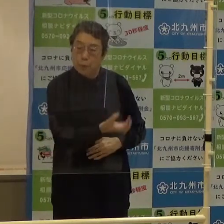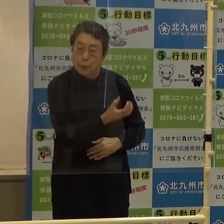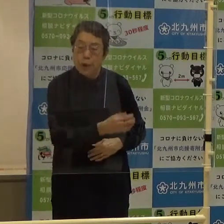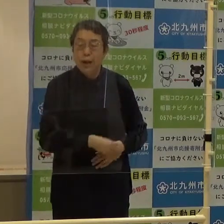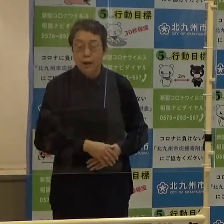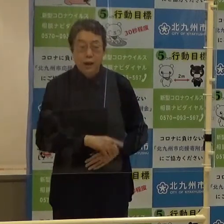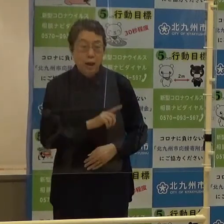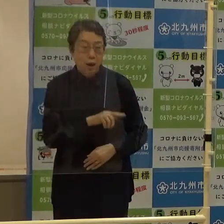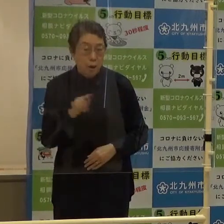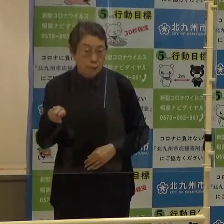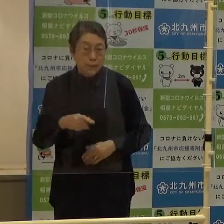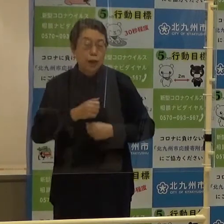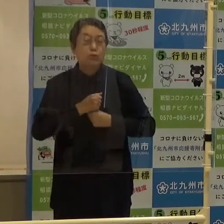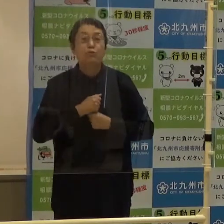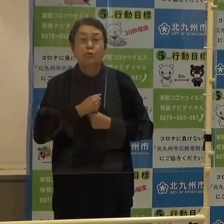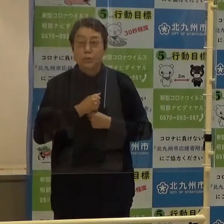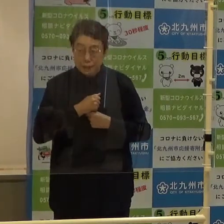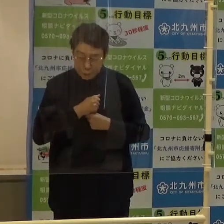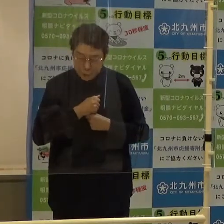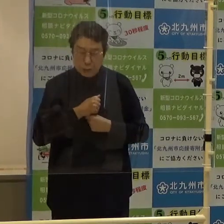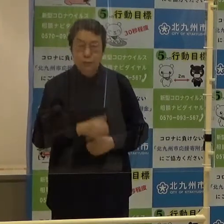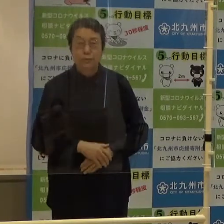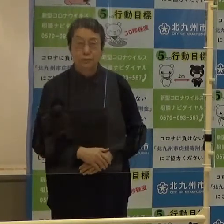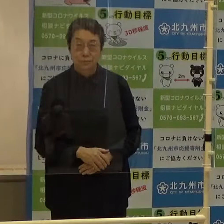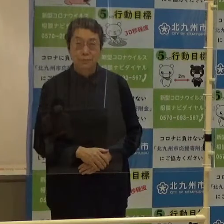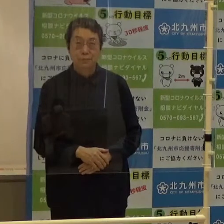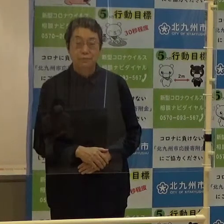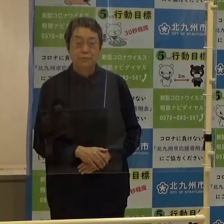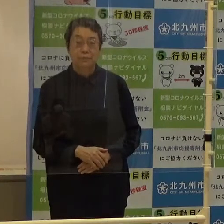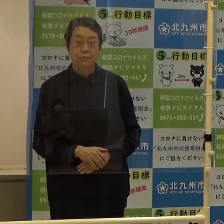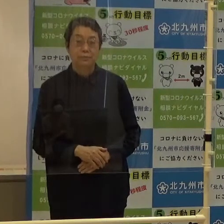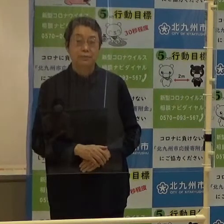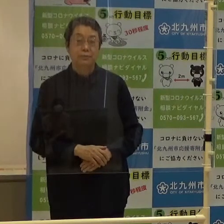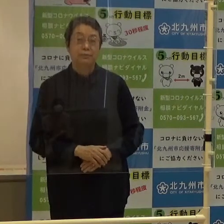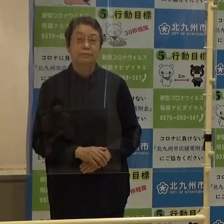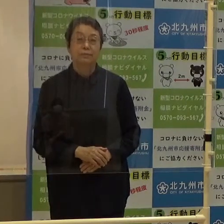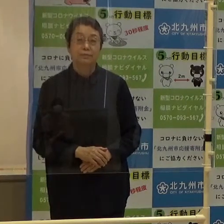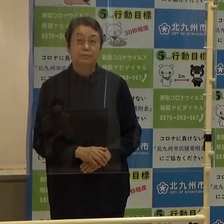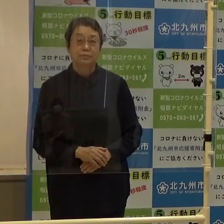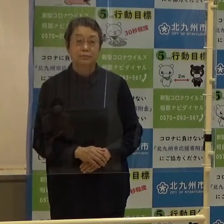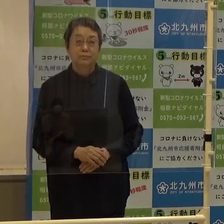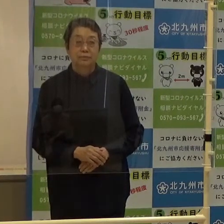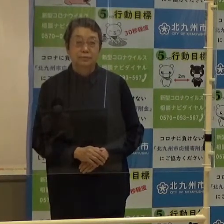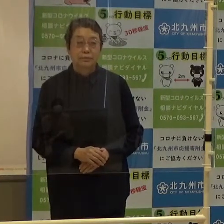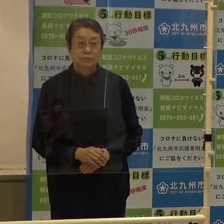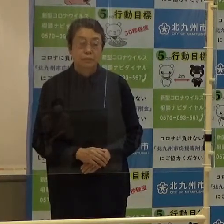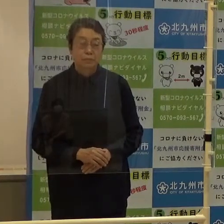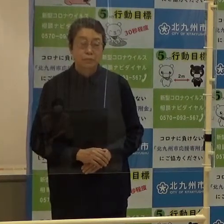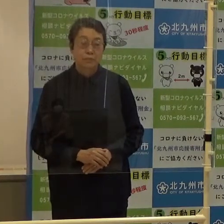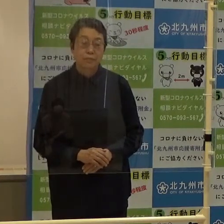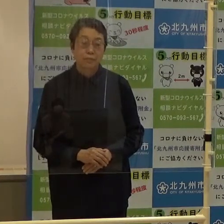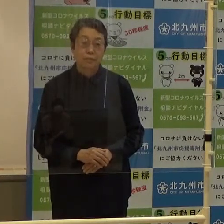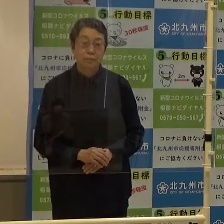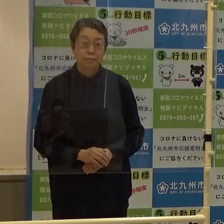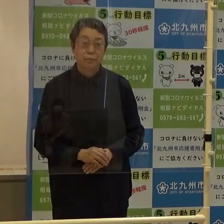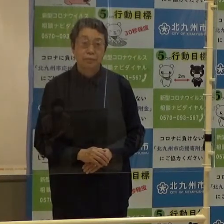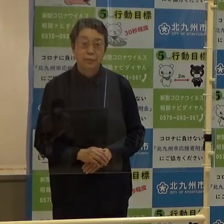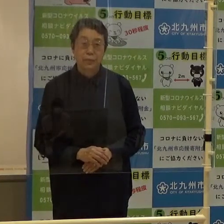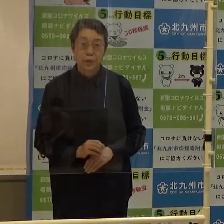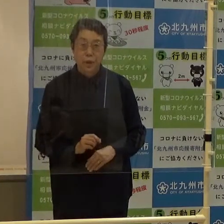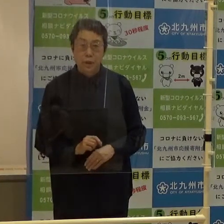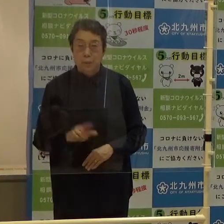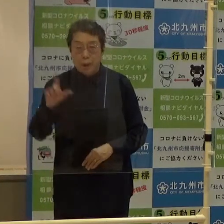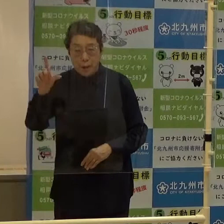も注意がいたしております。ただ第2波に、当たりま